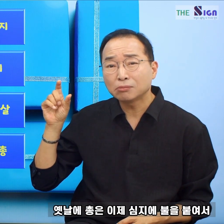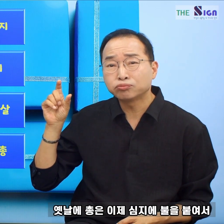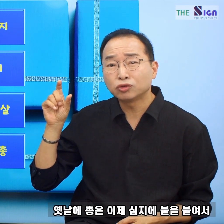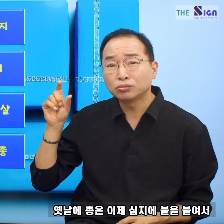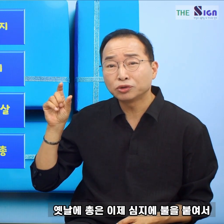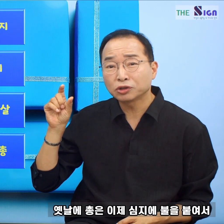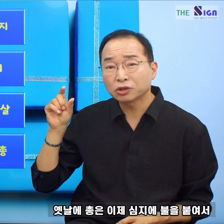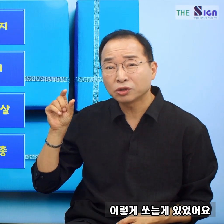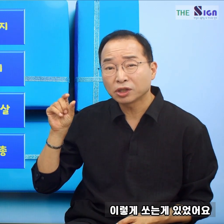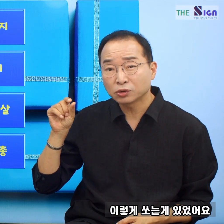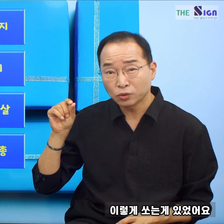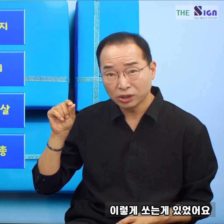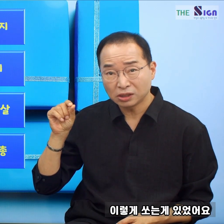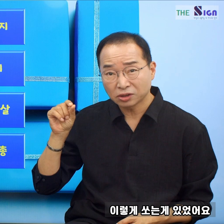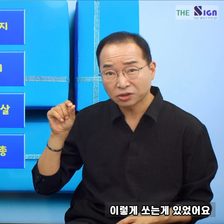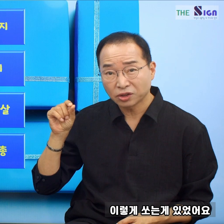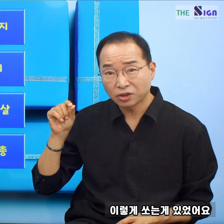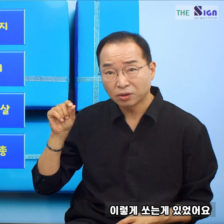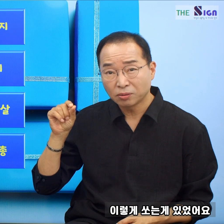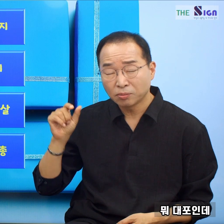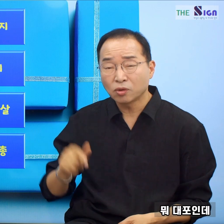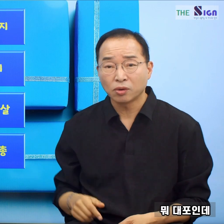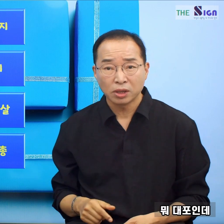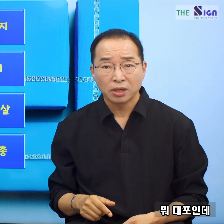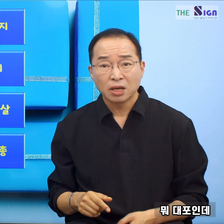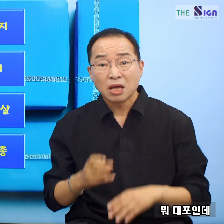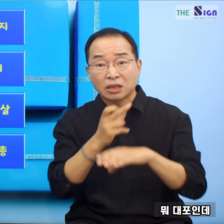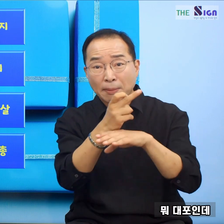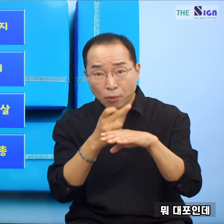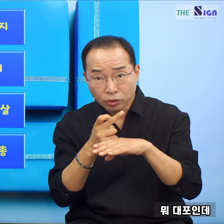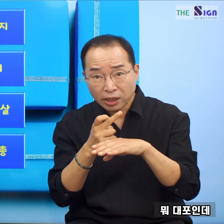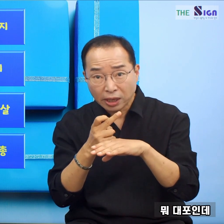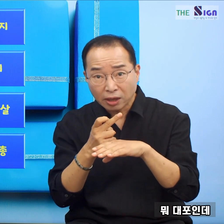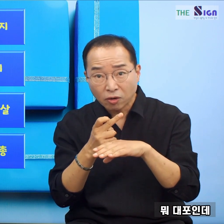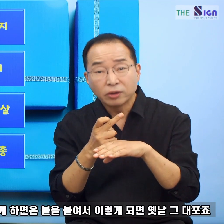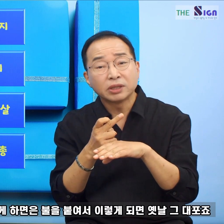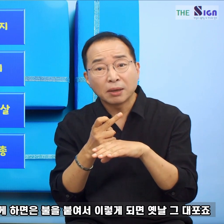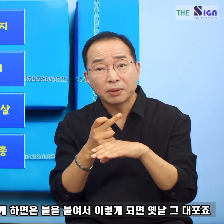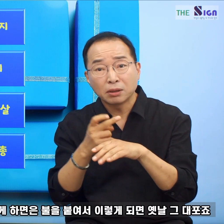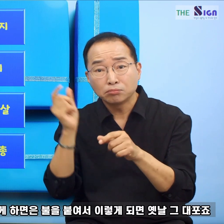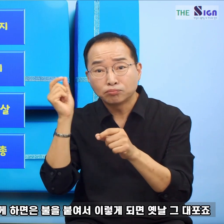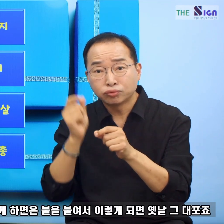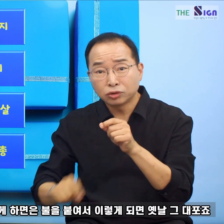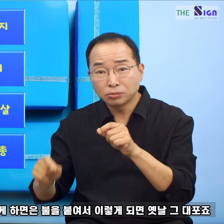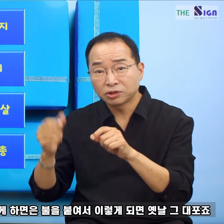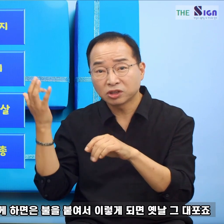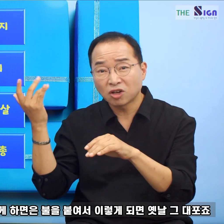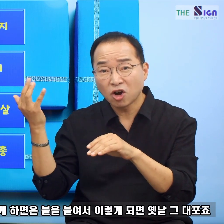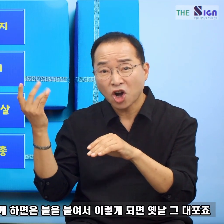불을 붙여서 이렇게 쏘는 게 있었어요. 뭐 대포인데 어떻게 하면은 불을 붙여서